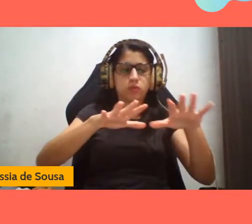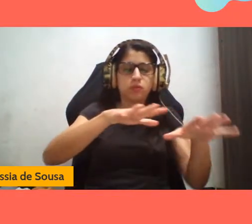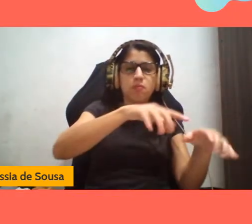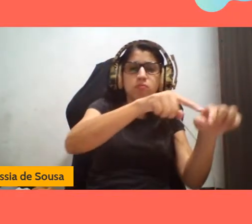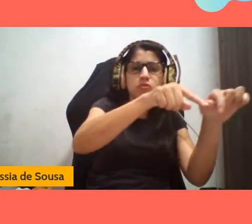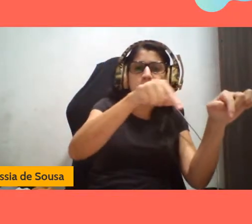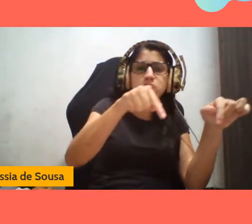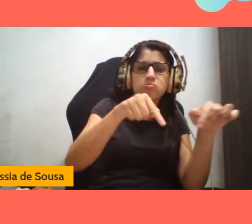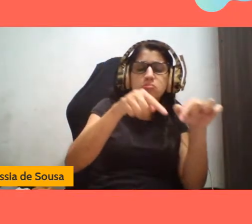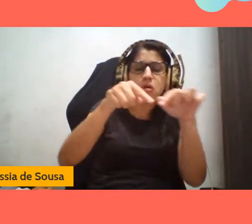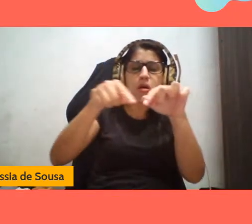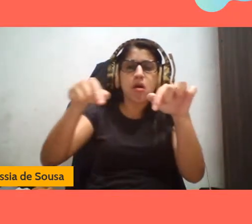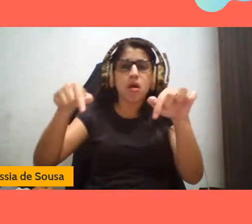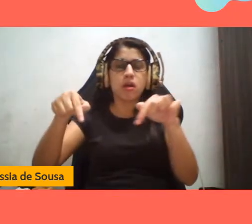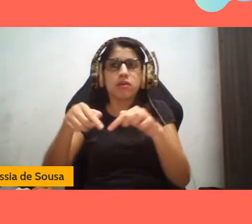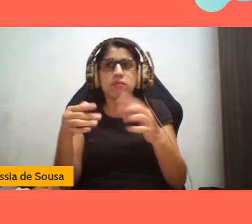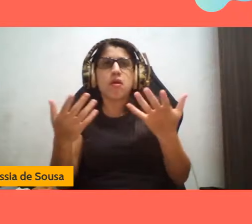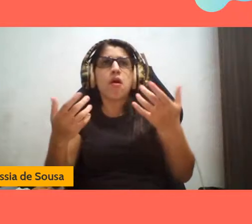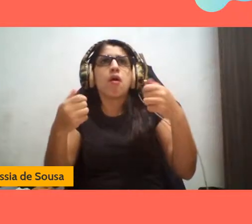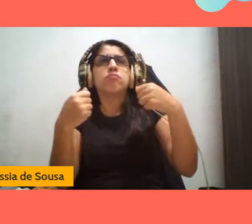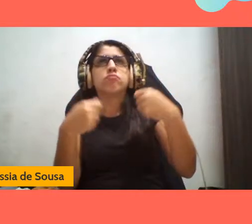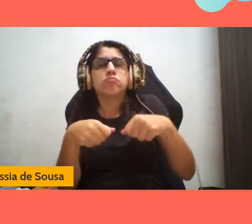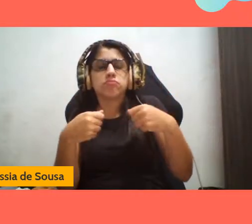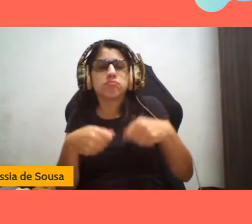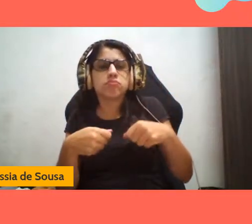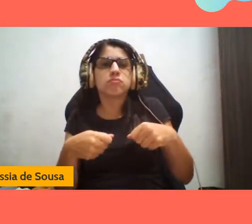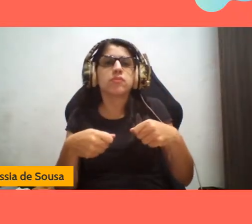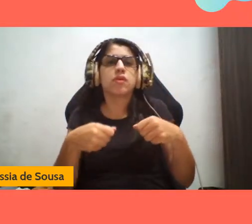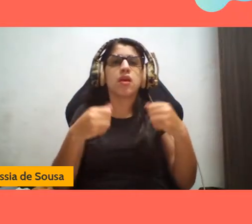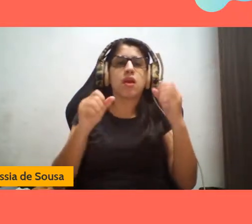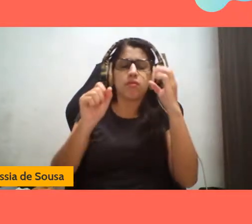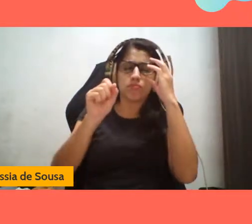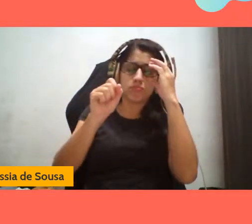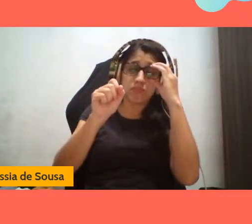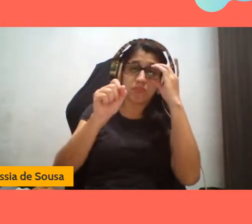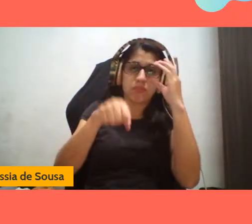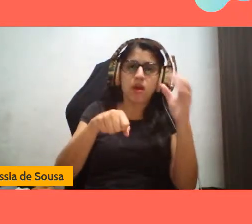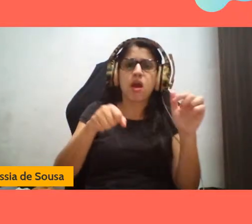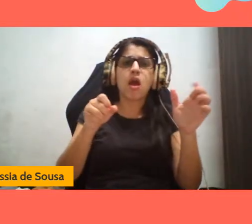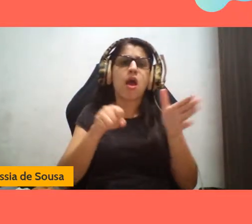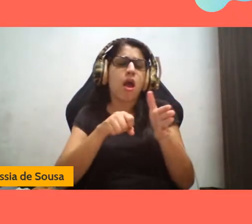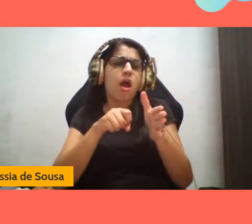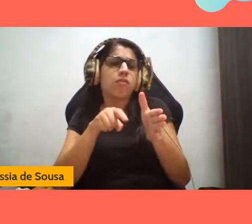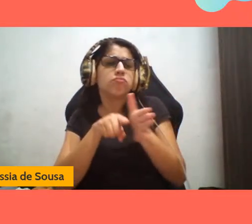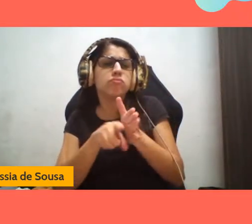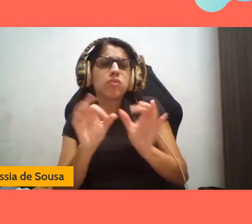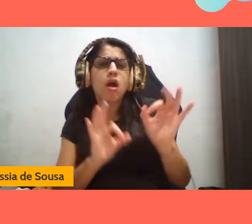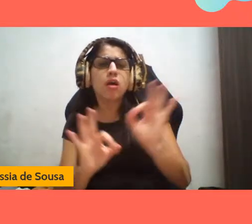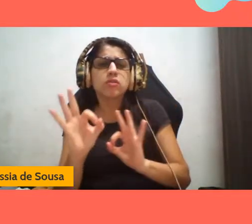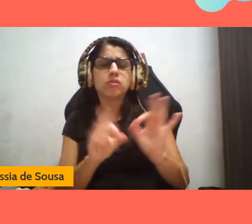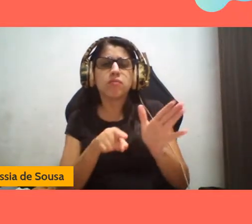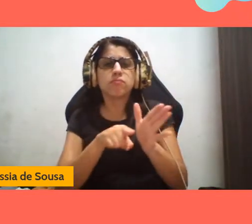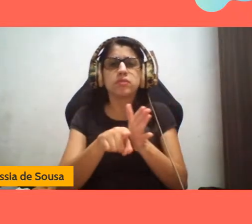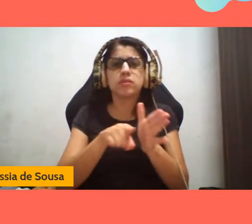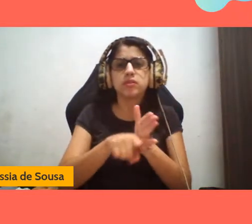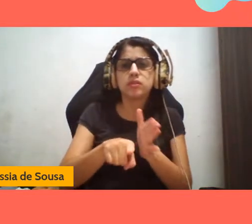possibilidade e necessidade de articular a pesquisa e o ensino.